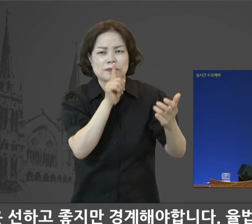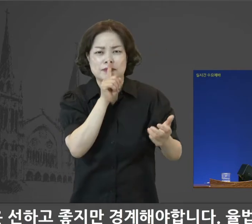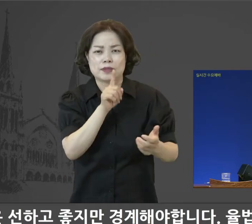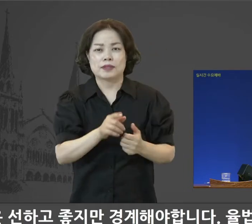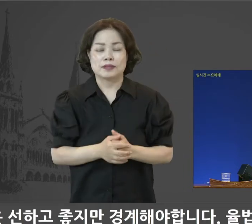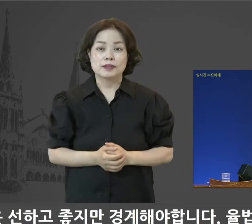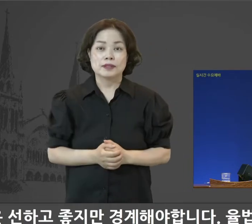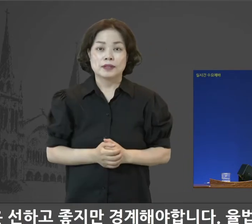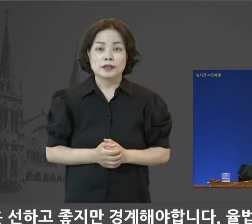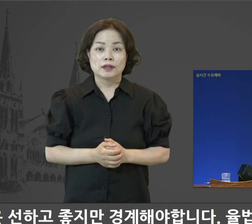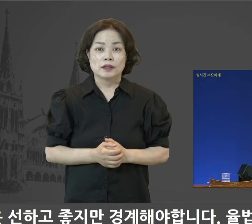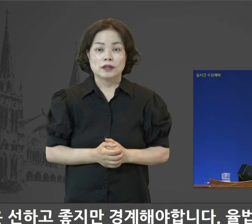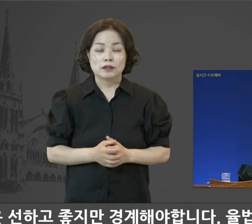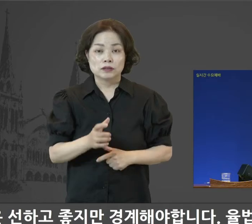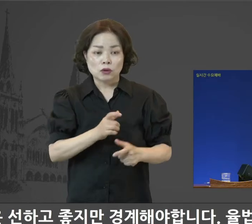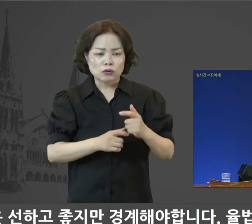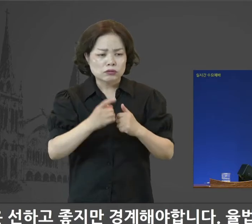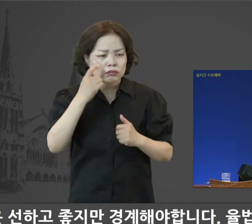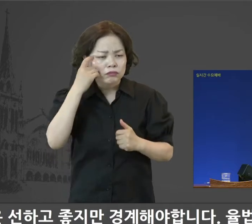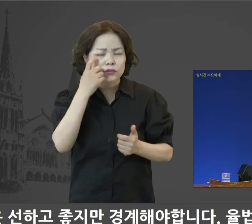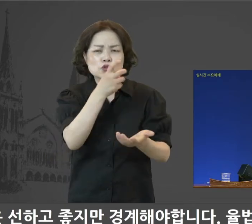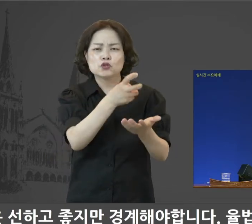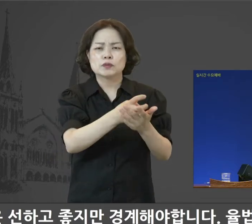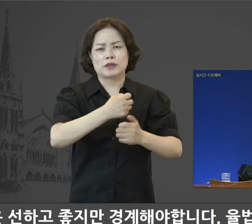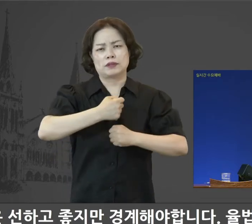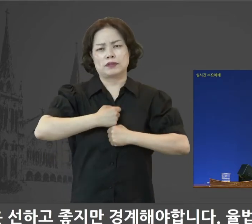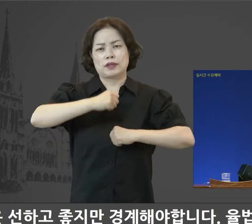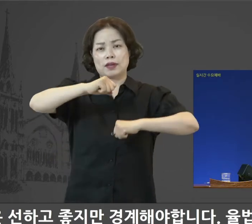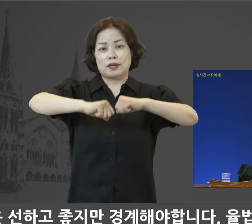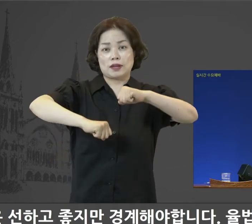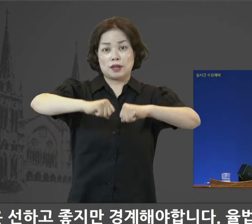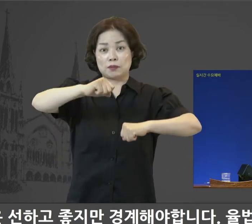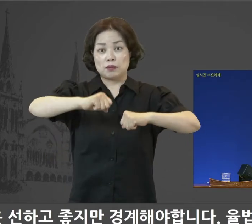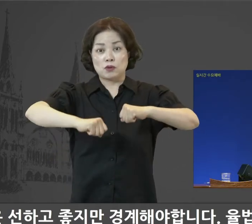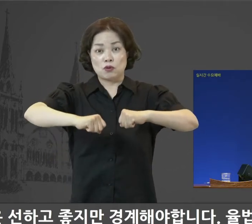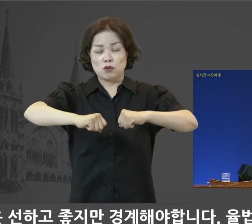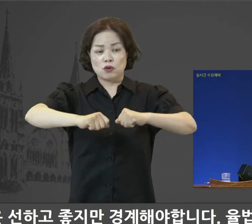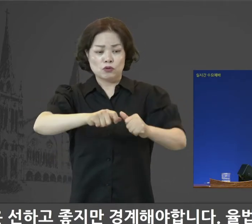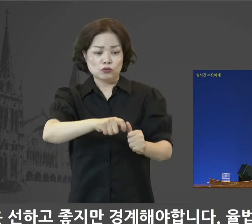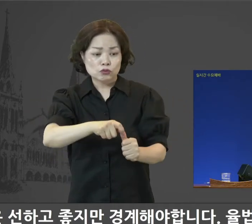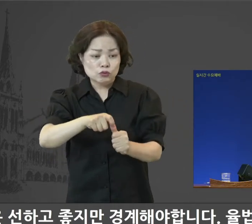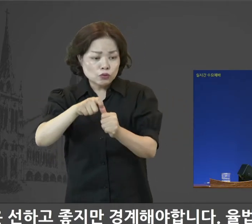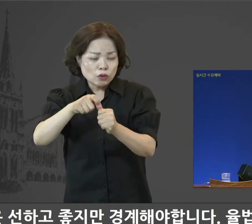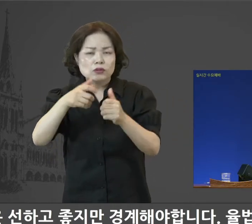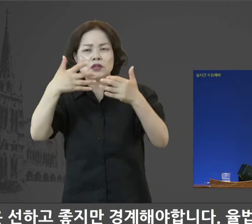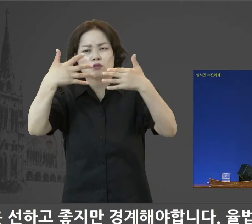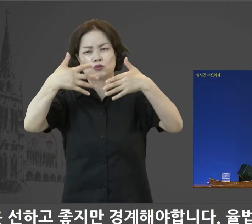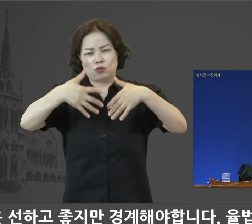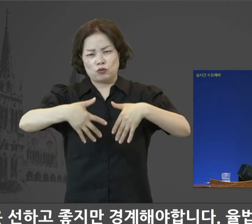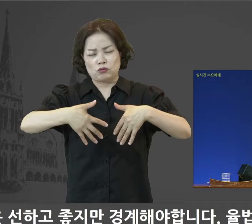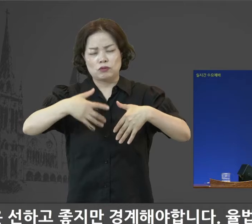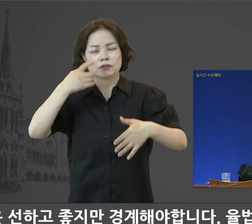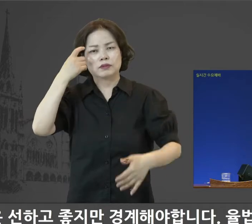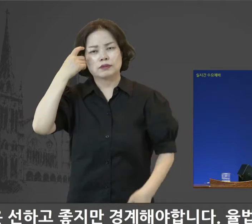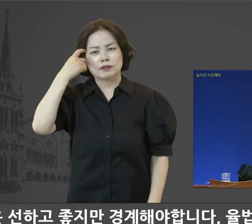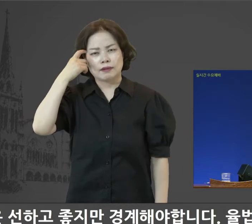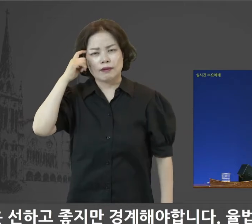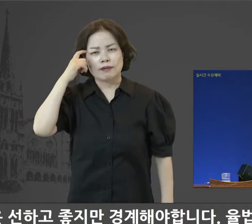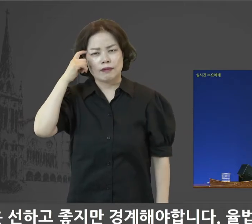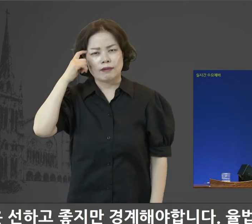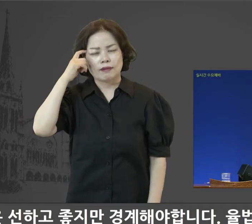이야기합니다. 그래서 더 나아가서 율법을 지켜 행함을 구원의 조건으로 삼는